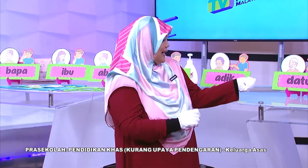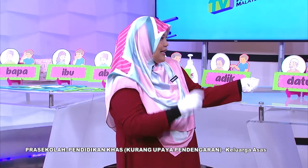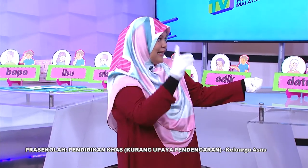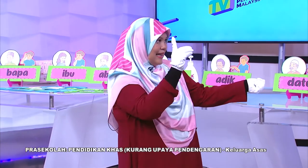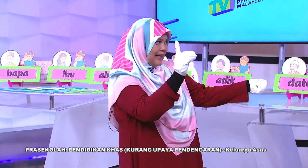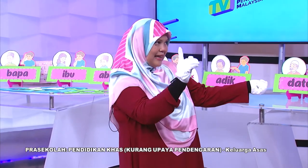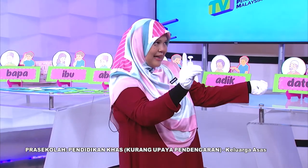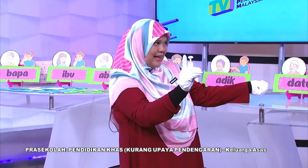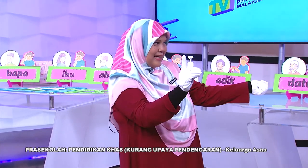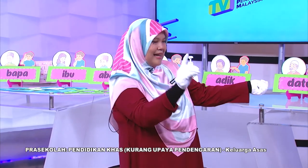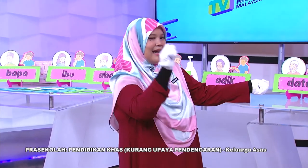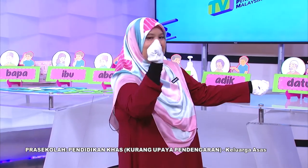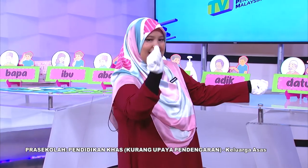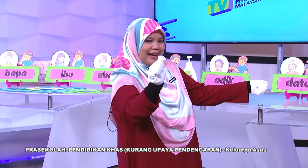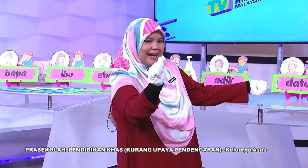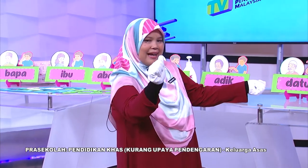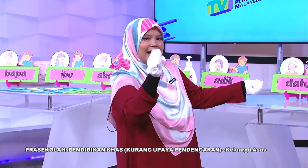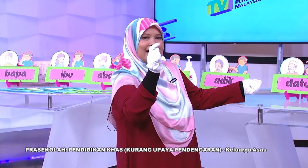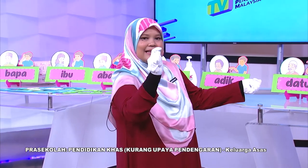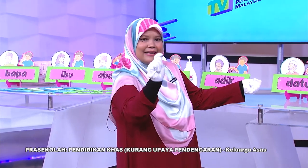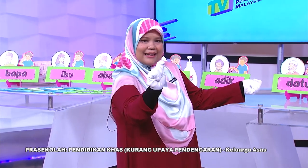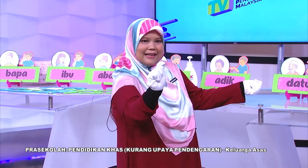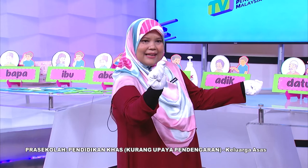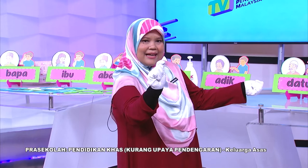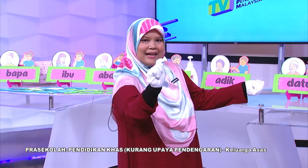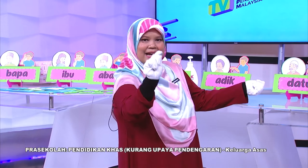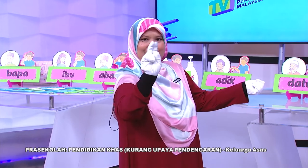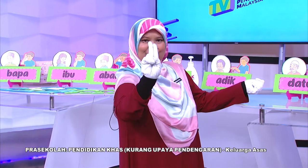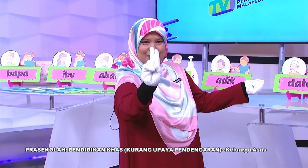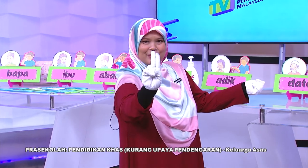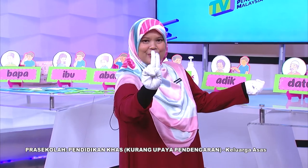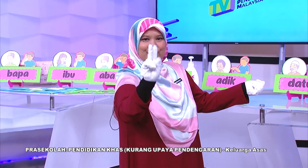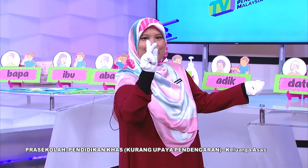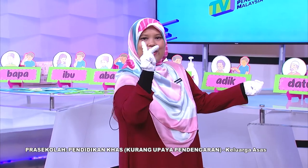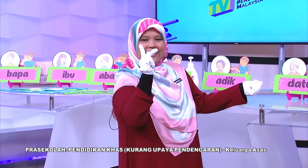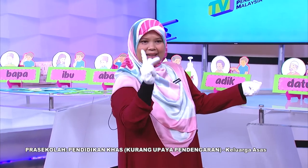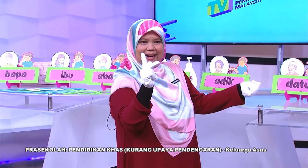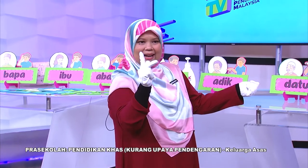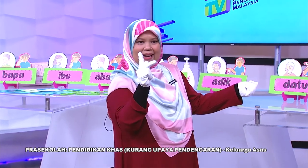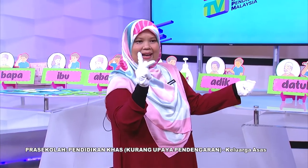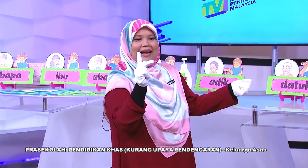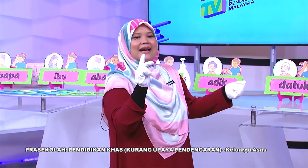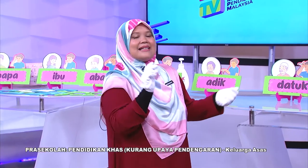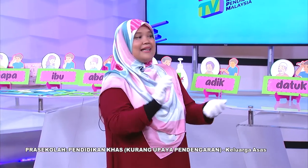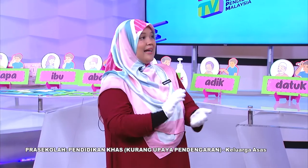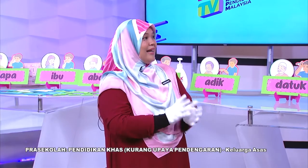jatuh-jatuh ih ih di you-c aja deh